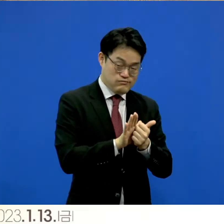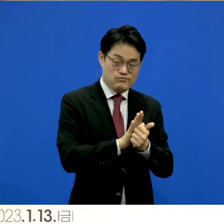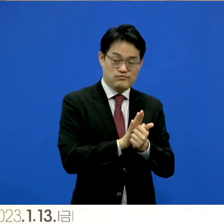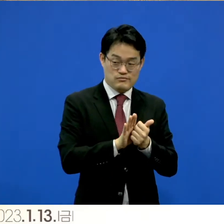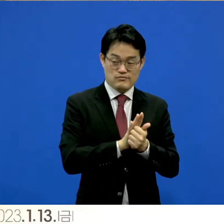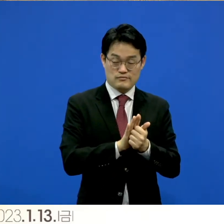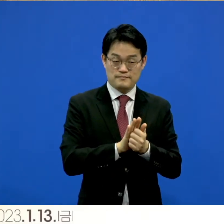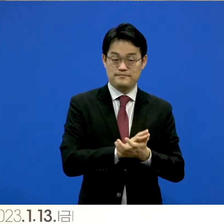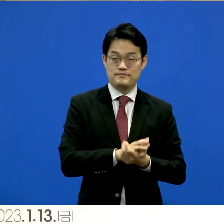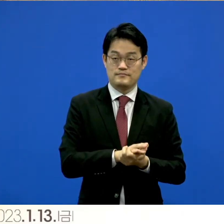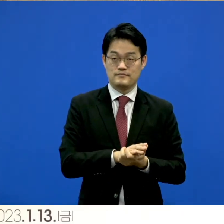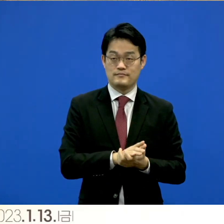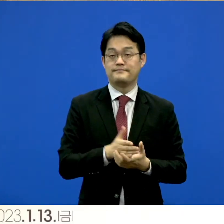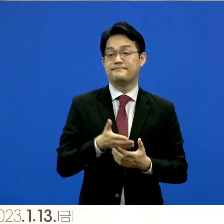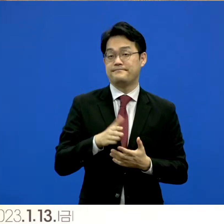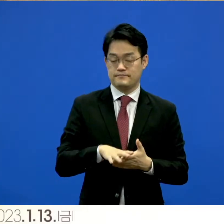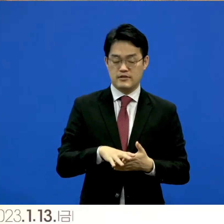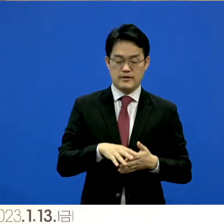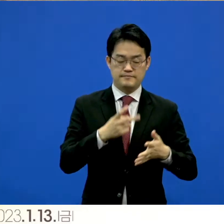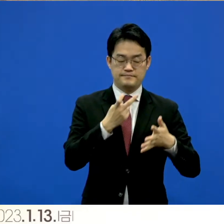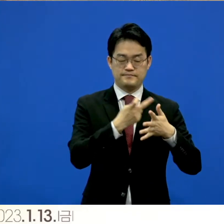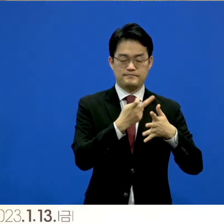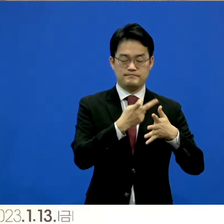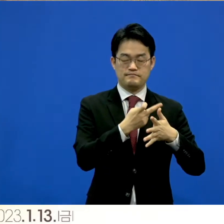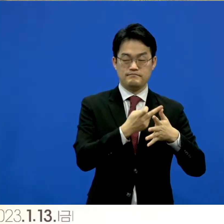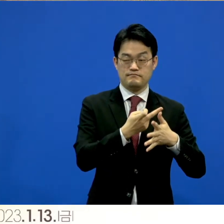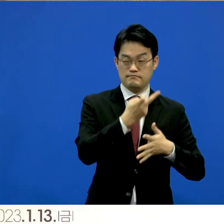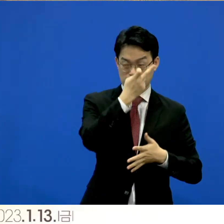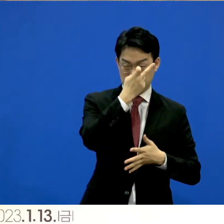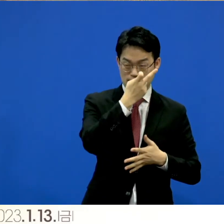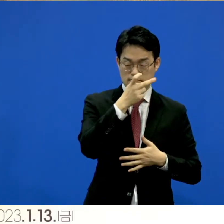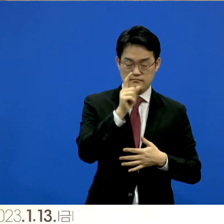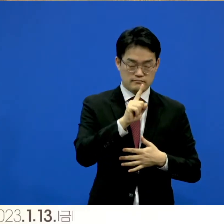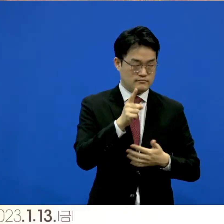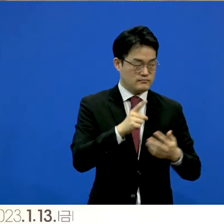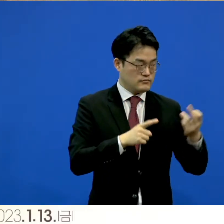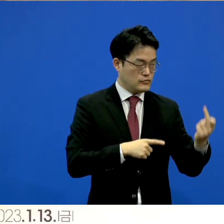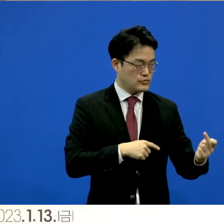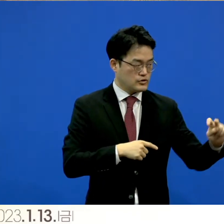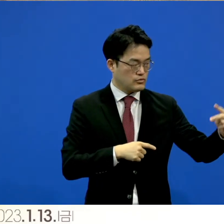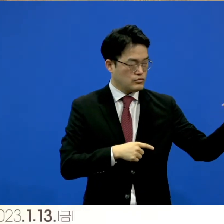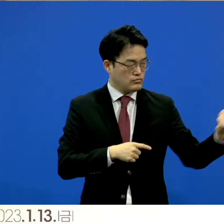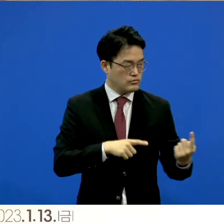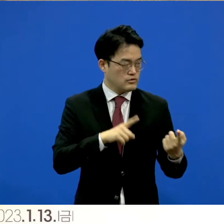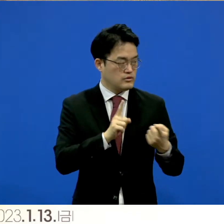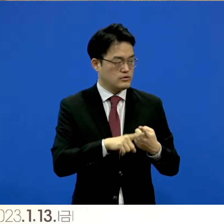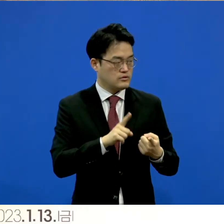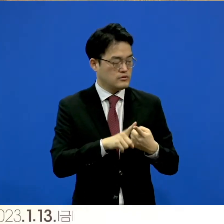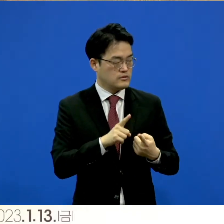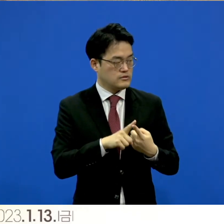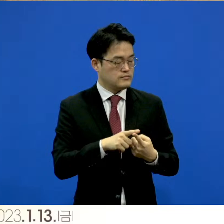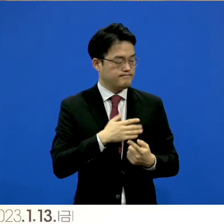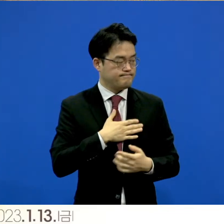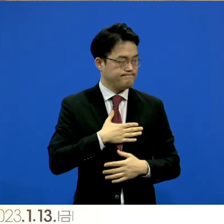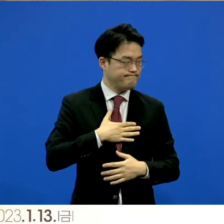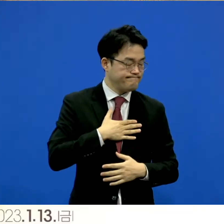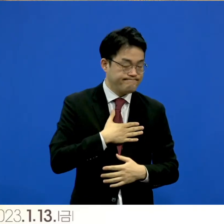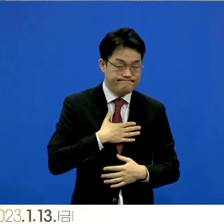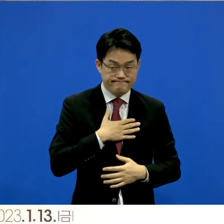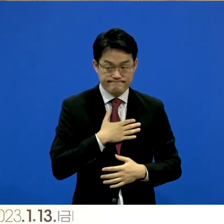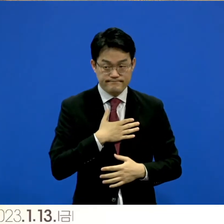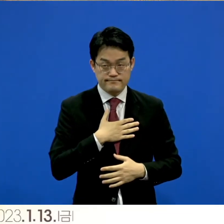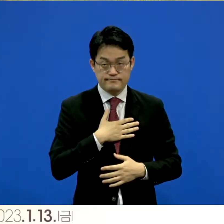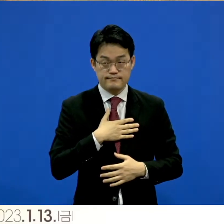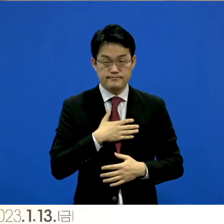그런데 반해 첫째 아들은 동생의 귀환을 반기지 않습니다. 자, 그가 사용하는 호칭을 잠시 볼